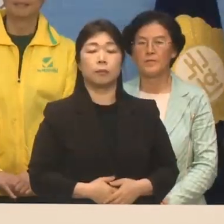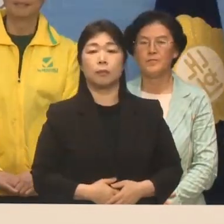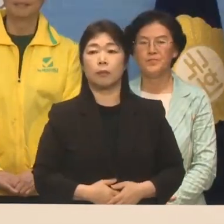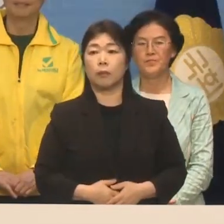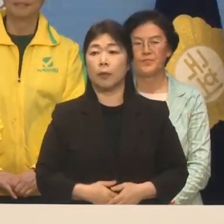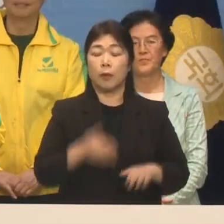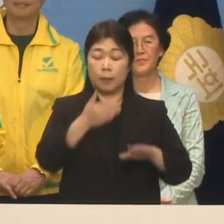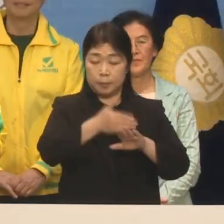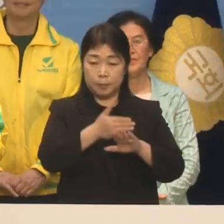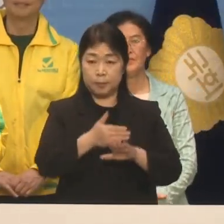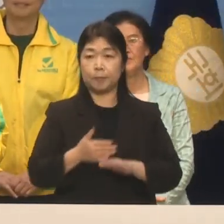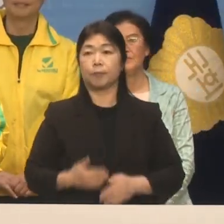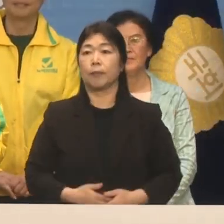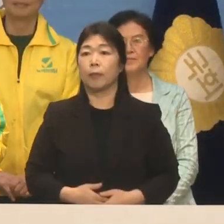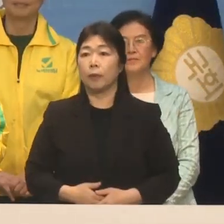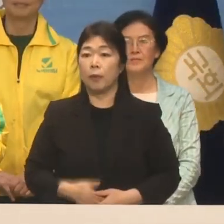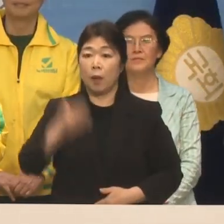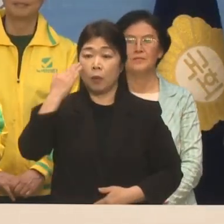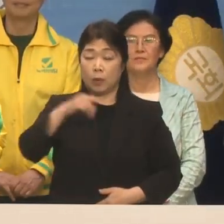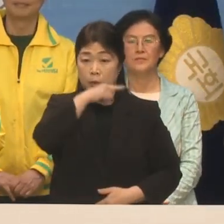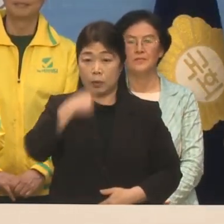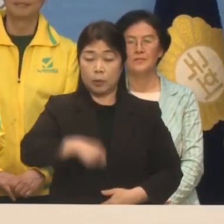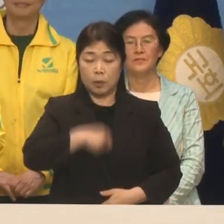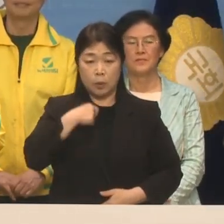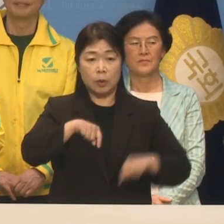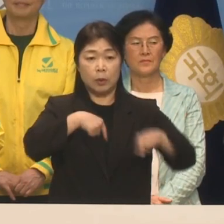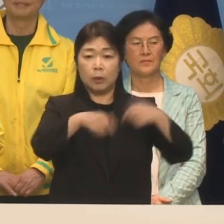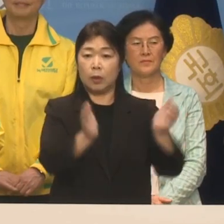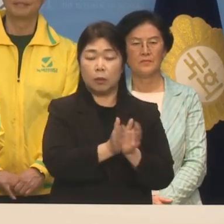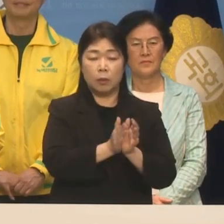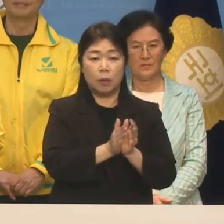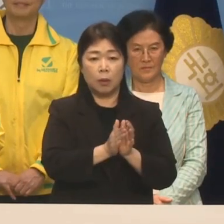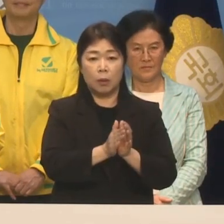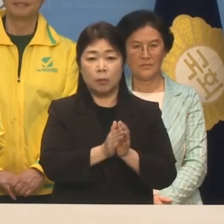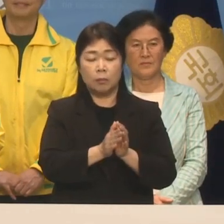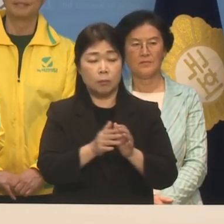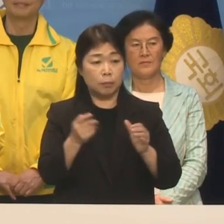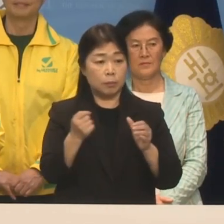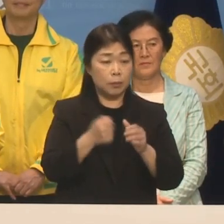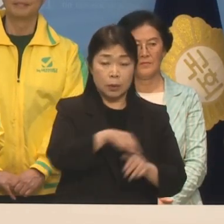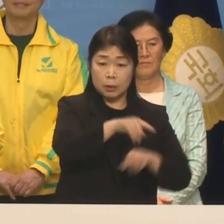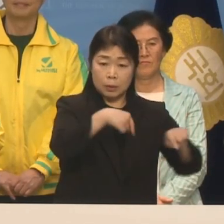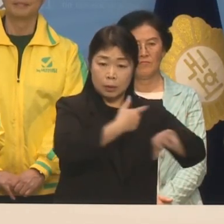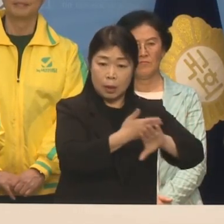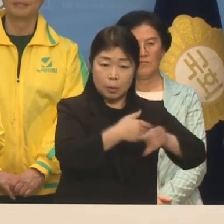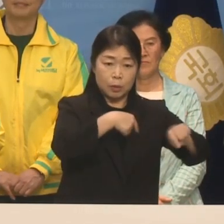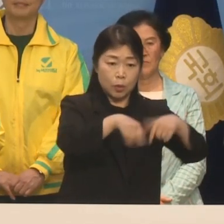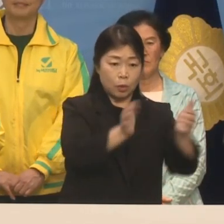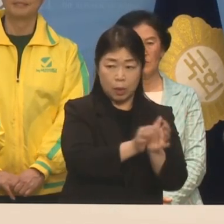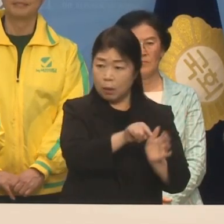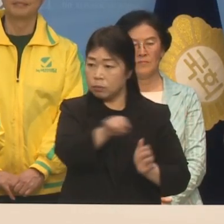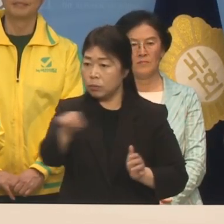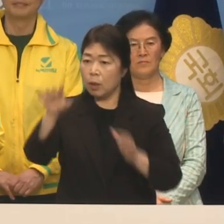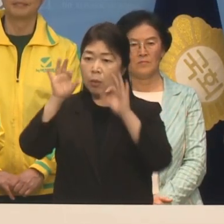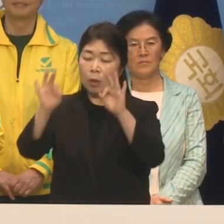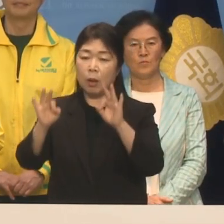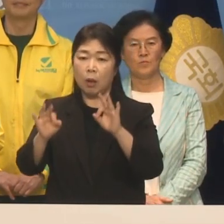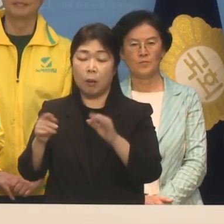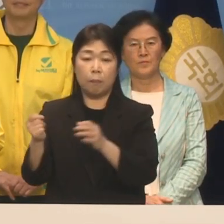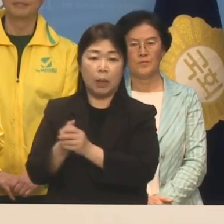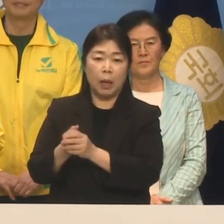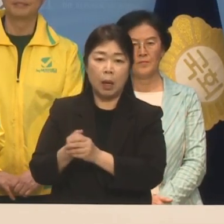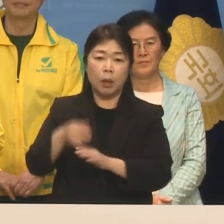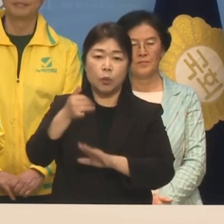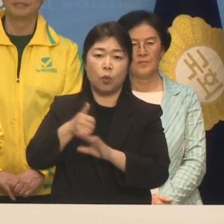네, 감사합니다. 녹색정의당은 유일하게 농민 후보를 비례대표